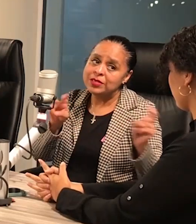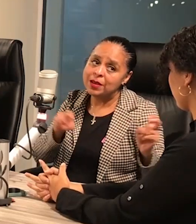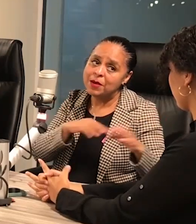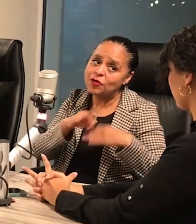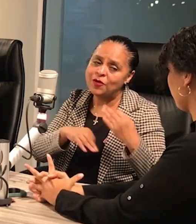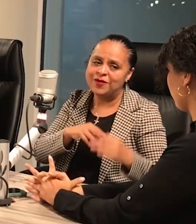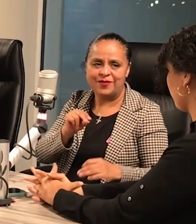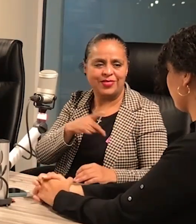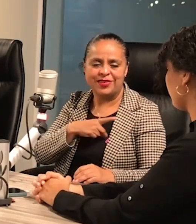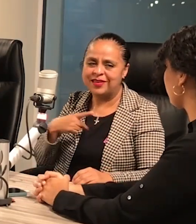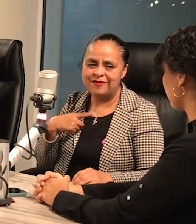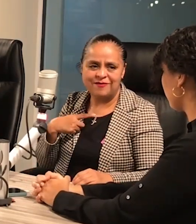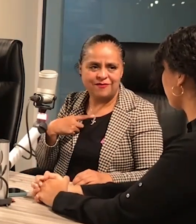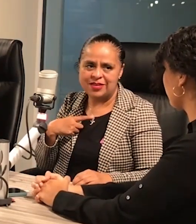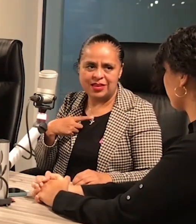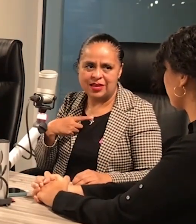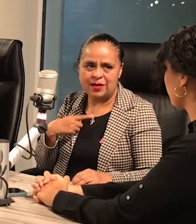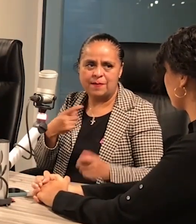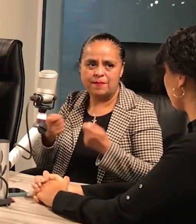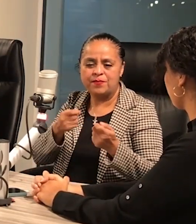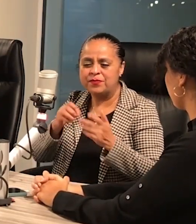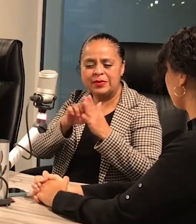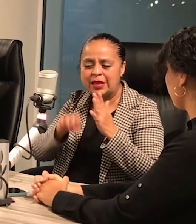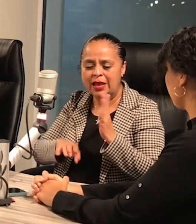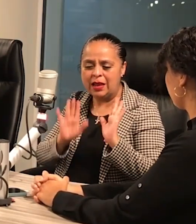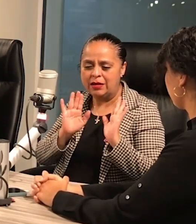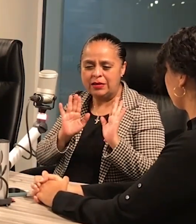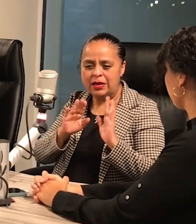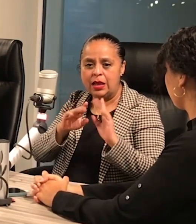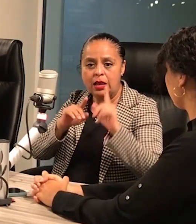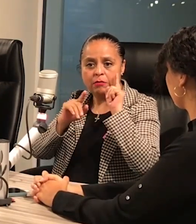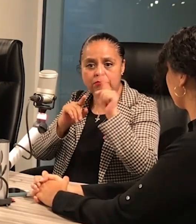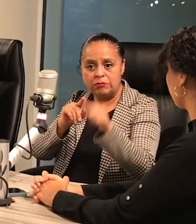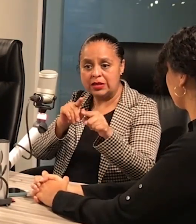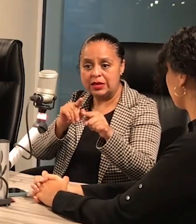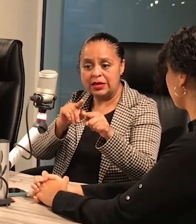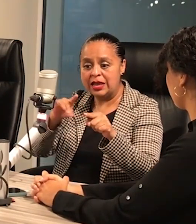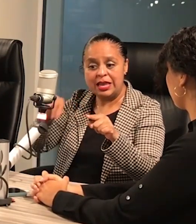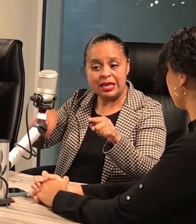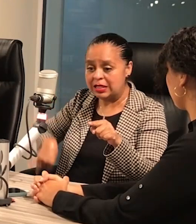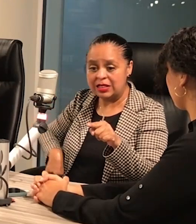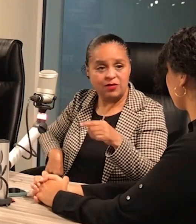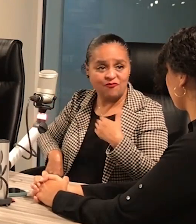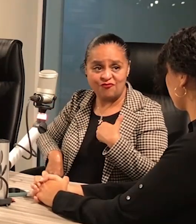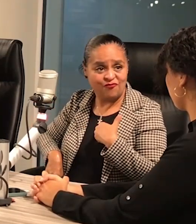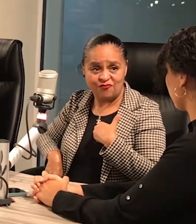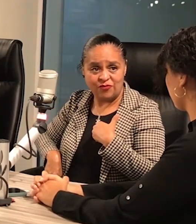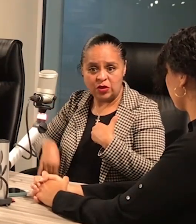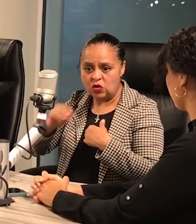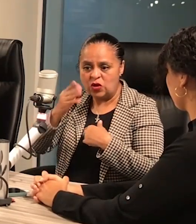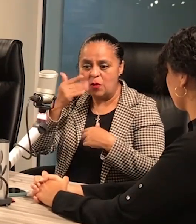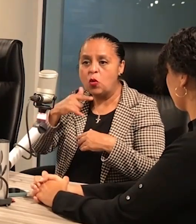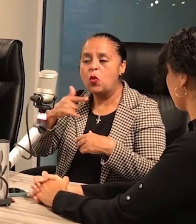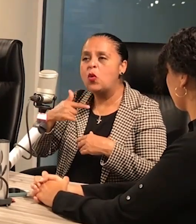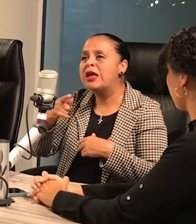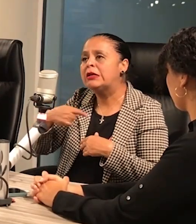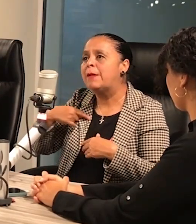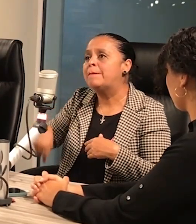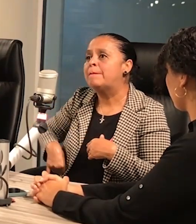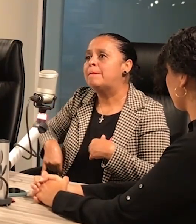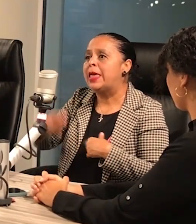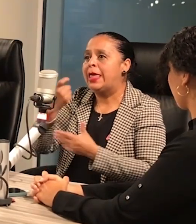¿no? Como a veces se maneja. Entonces, si a una persona a lo mejor no está dentro de sus intereses, porque no sé, porque le interesa más la cuestión de